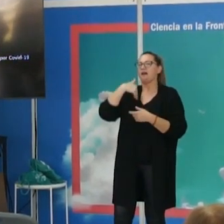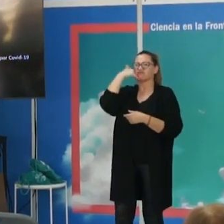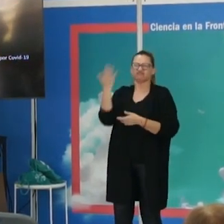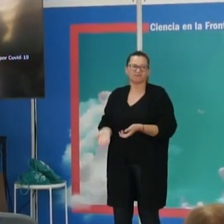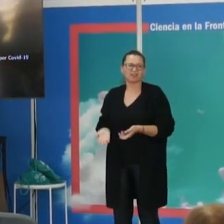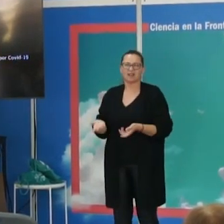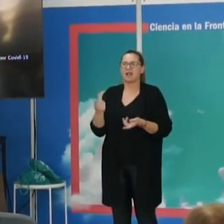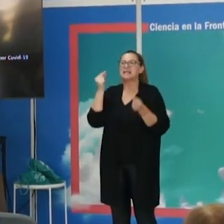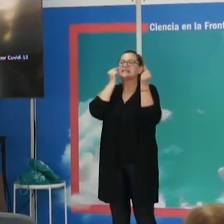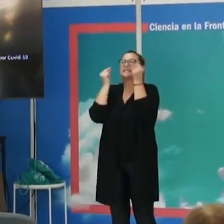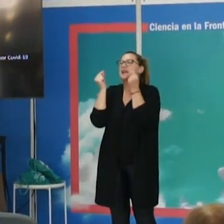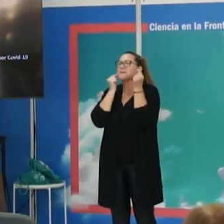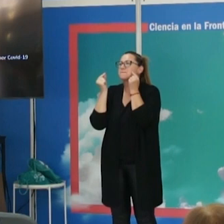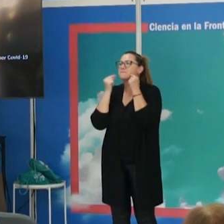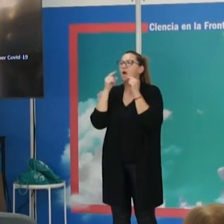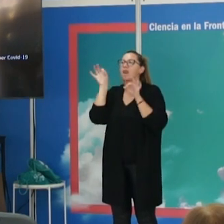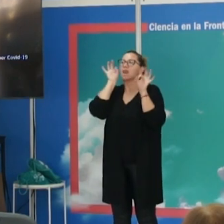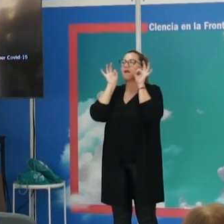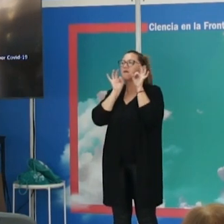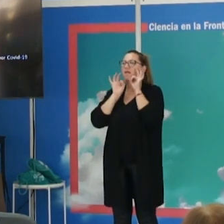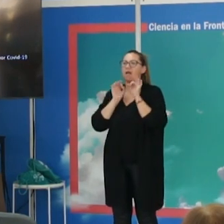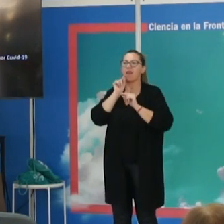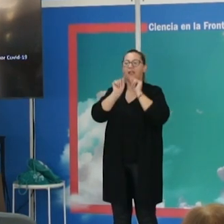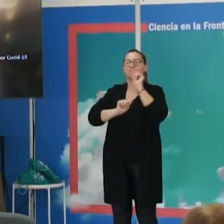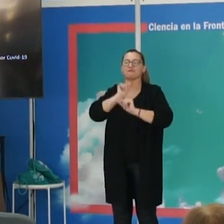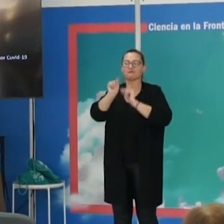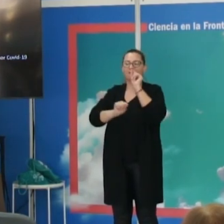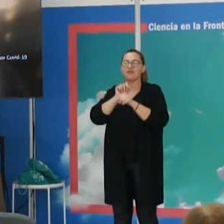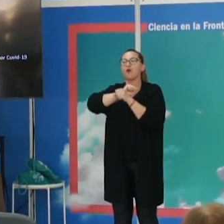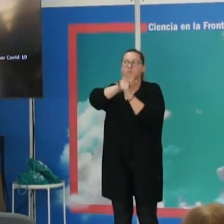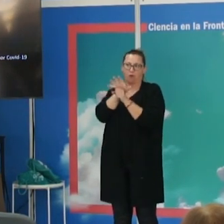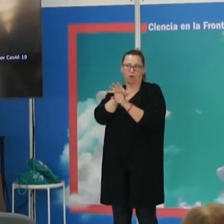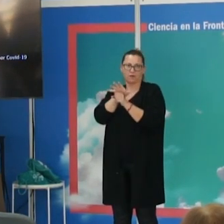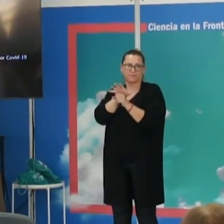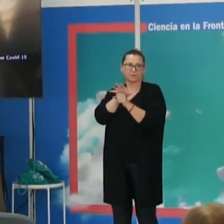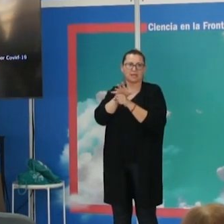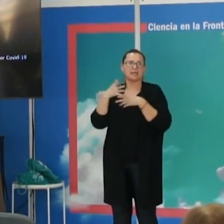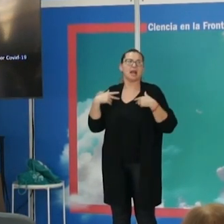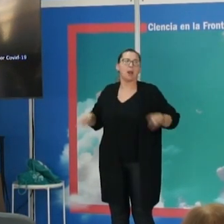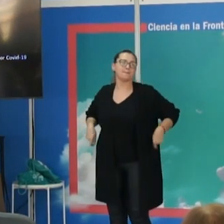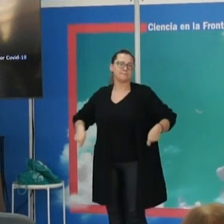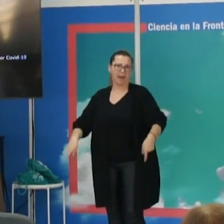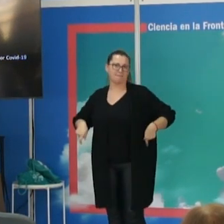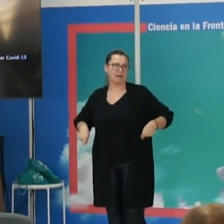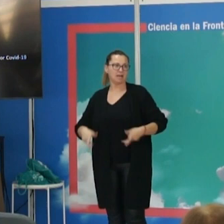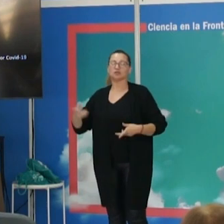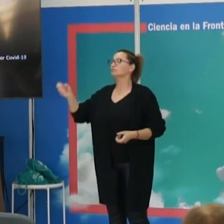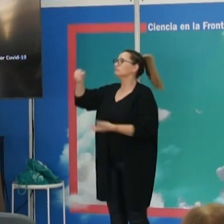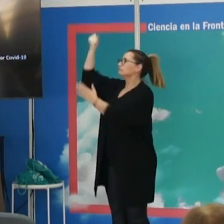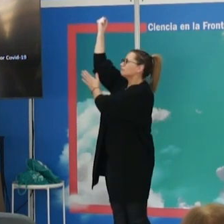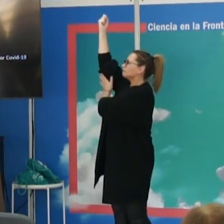el sarampión, las verrugas, la infección asintomática por COVID y la paraplegia. Bueno, todas